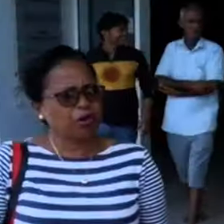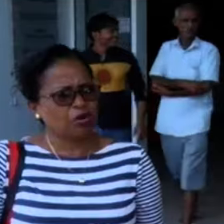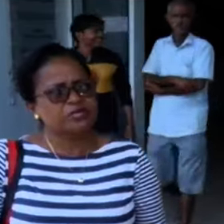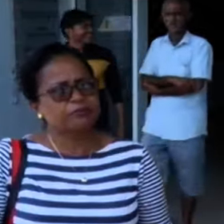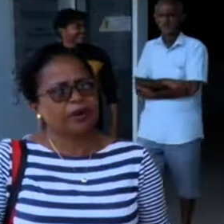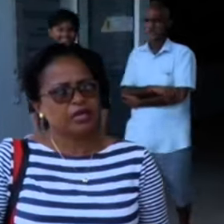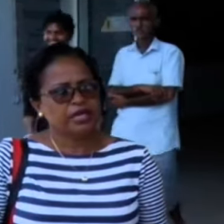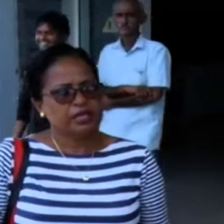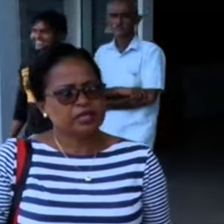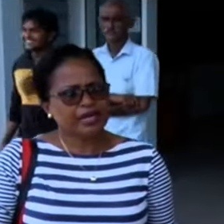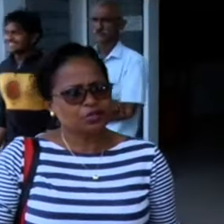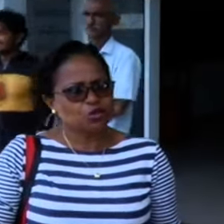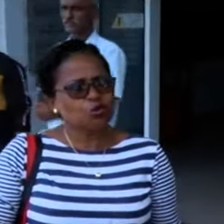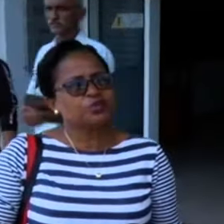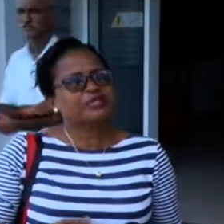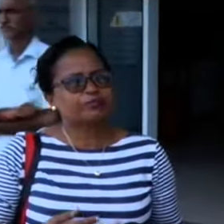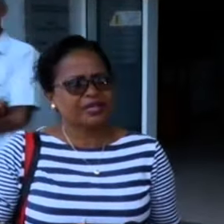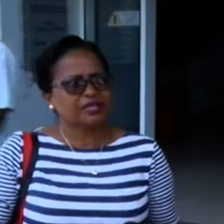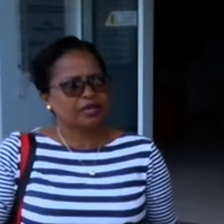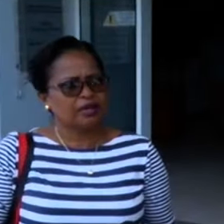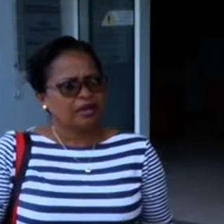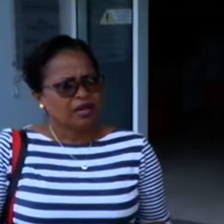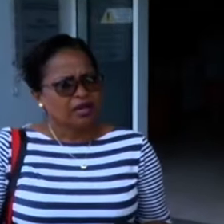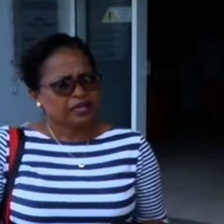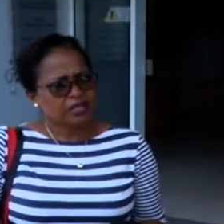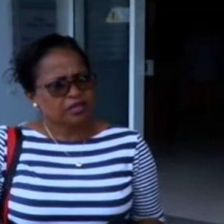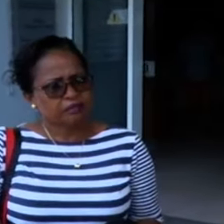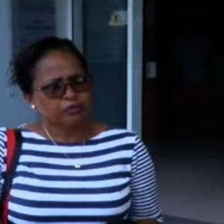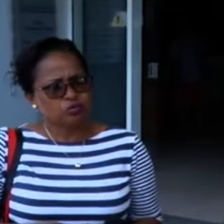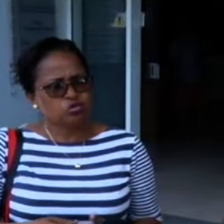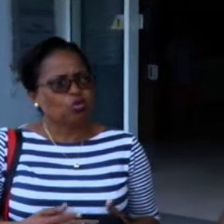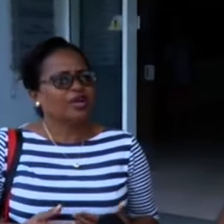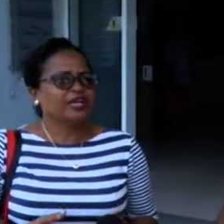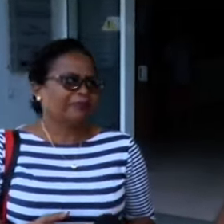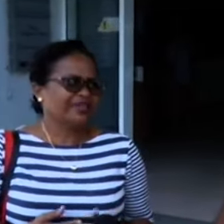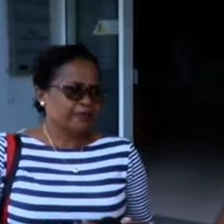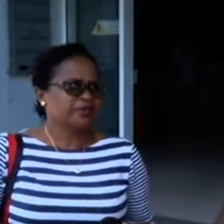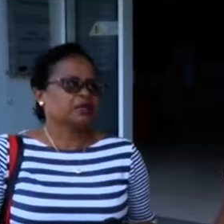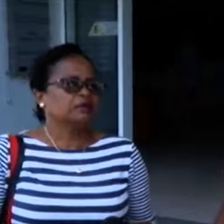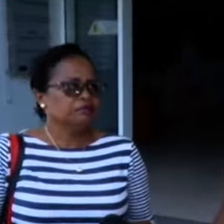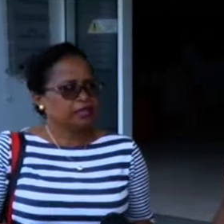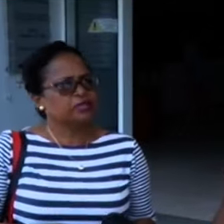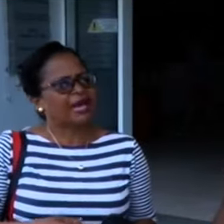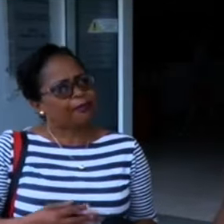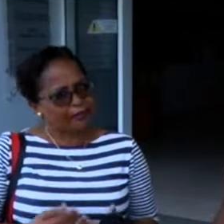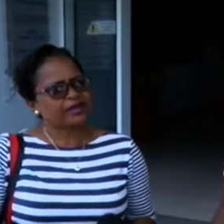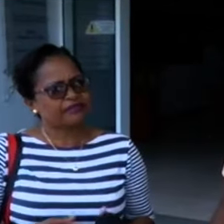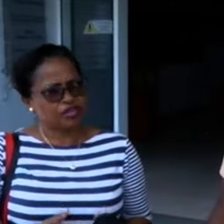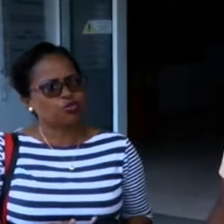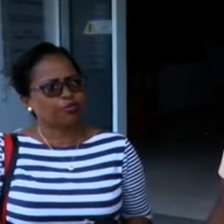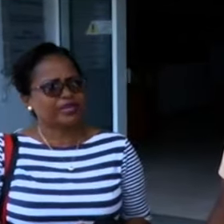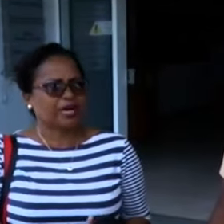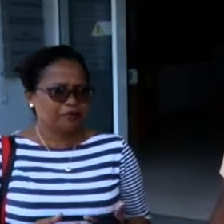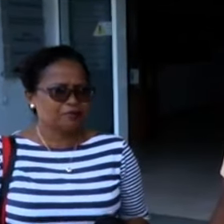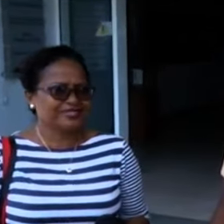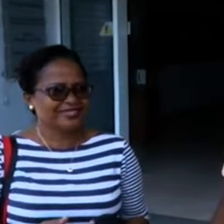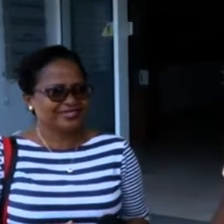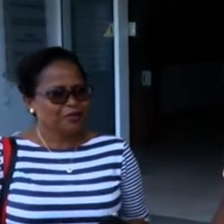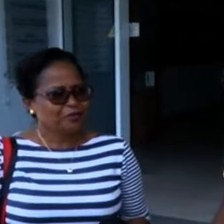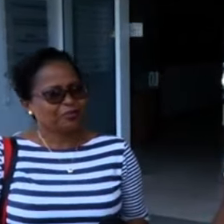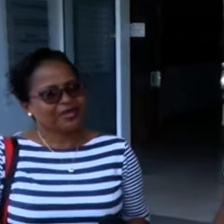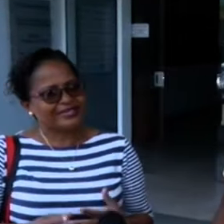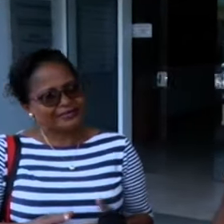pour moi comme c'est pas il y a quelque chose que tu peux respecter qui on connaît une pandémie mais il est capable d'arriver dans nos pays quand même nous